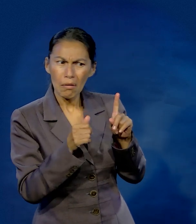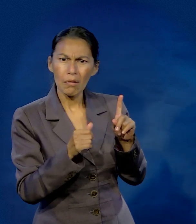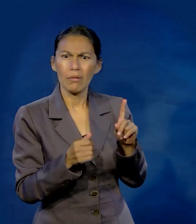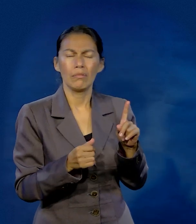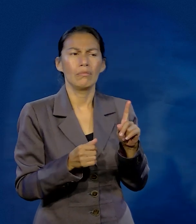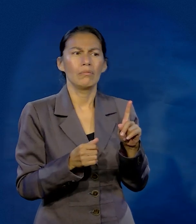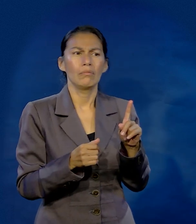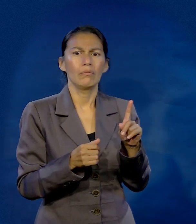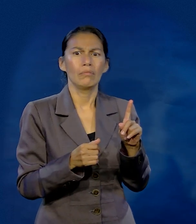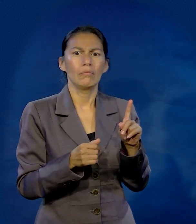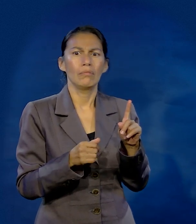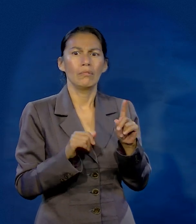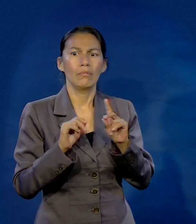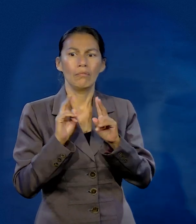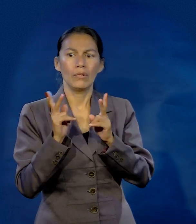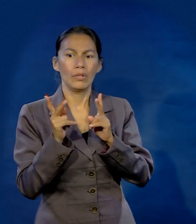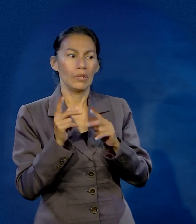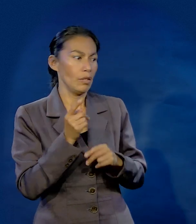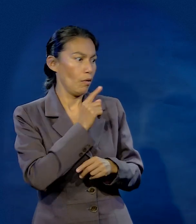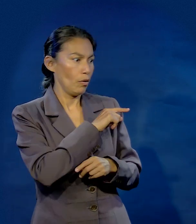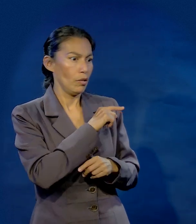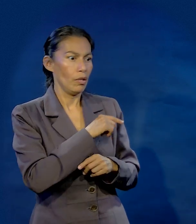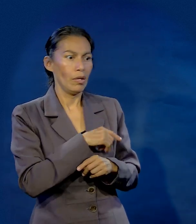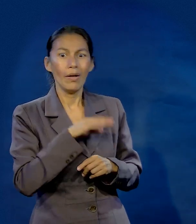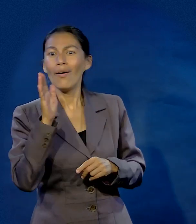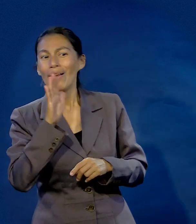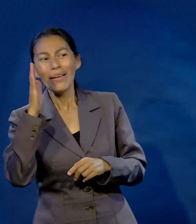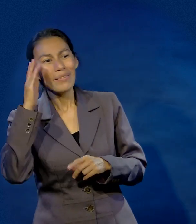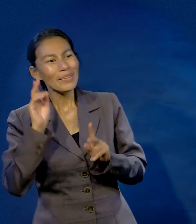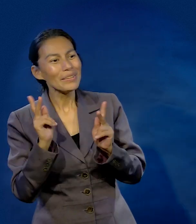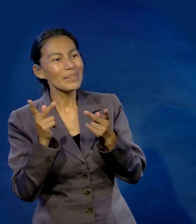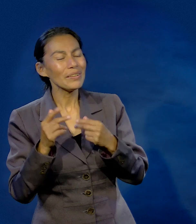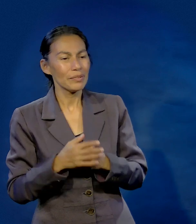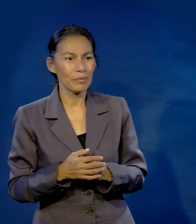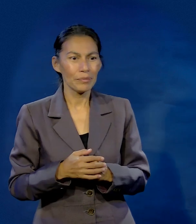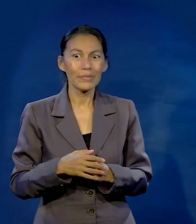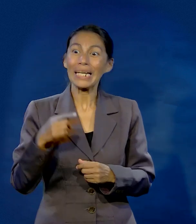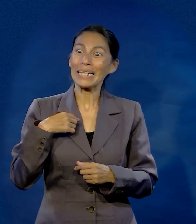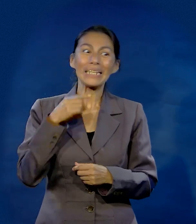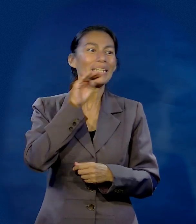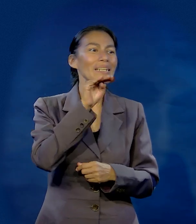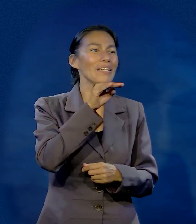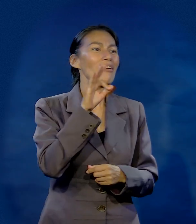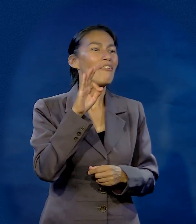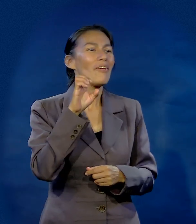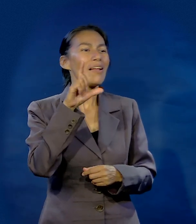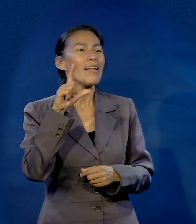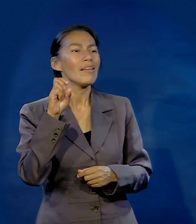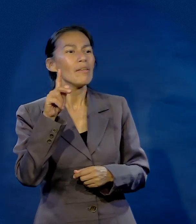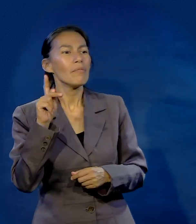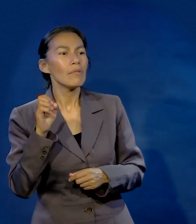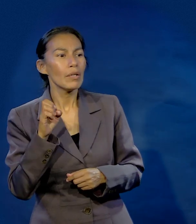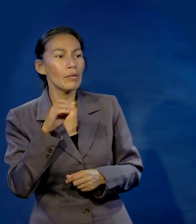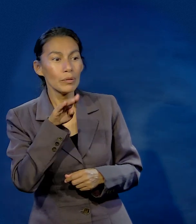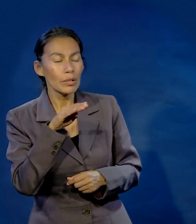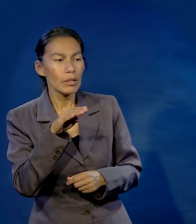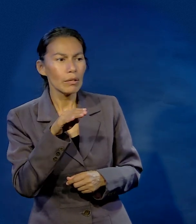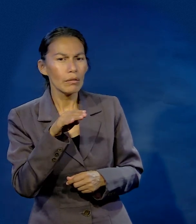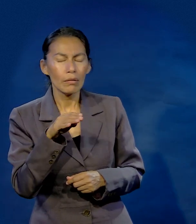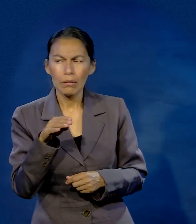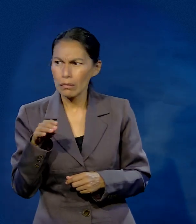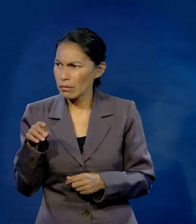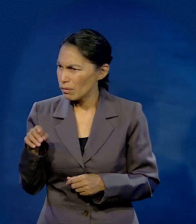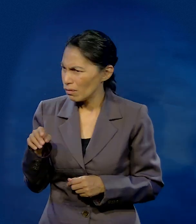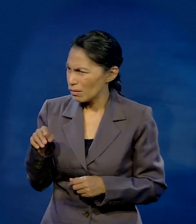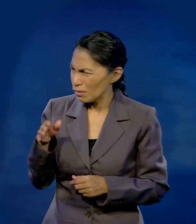No porque él no quisiera sino porque él no me hace en el mundo y menos a mi vecino pero lo conseguí cuando me lo mandaron